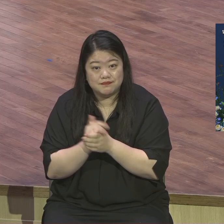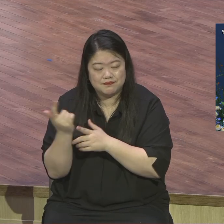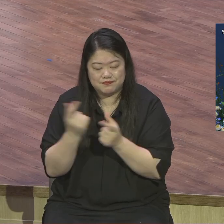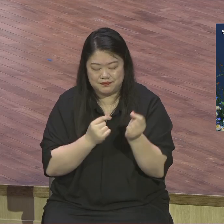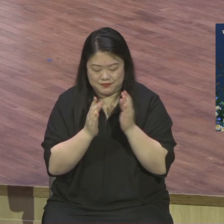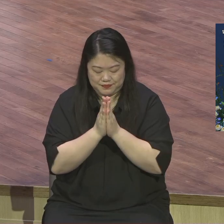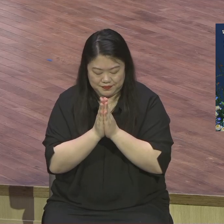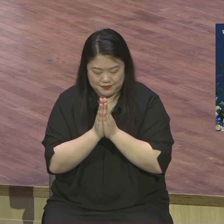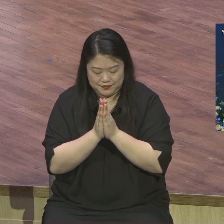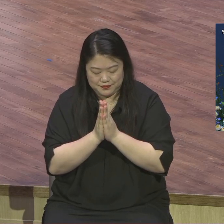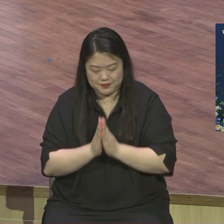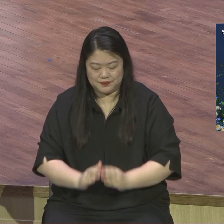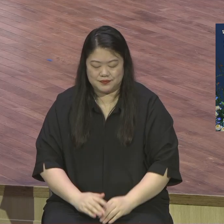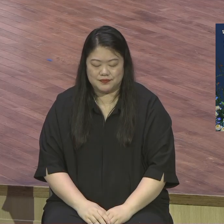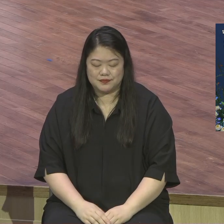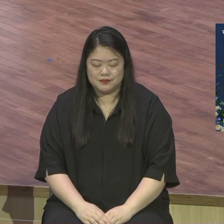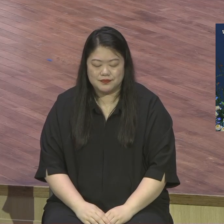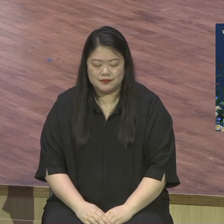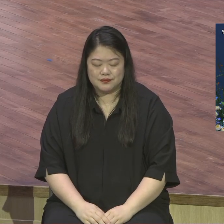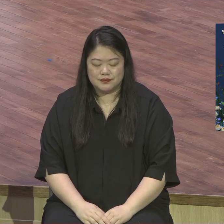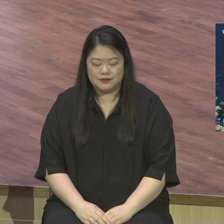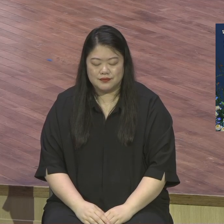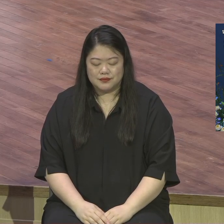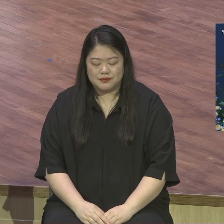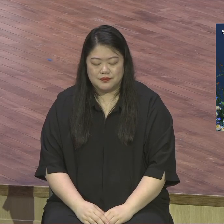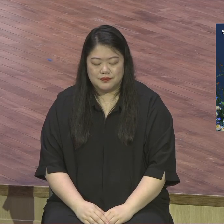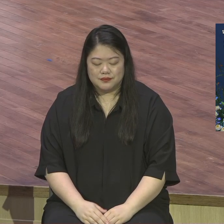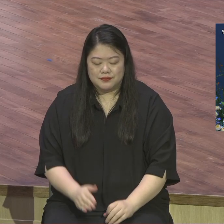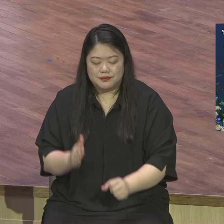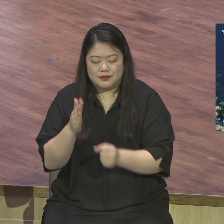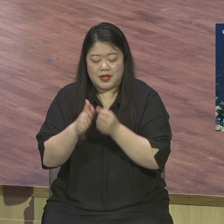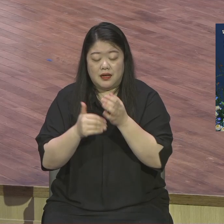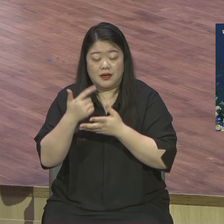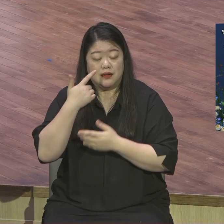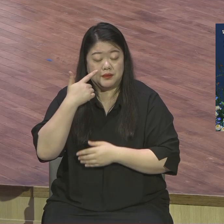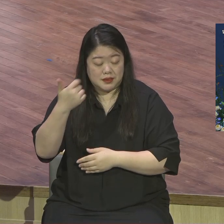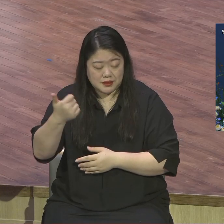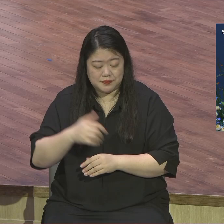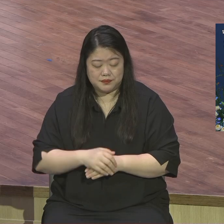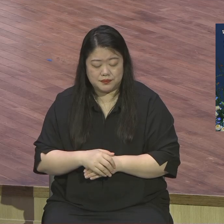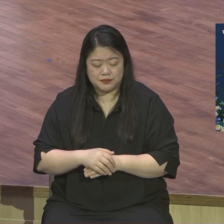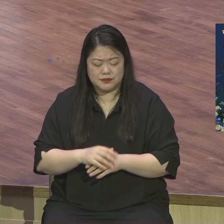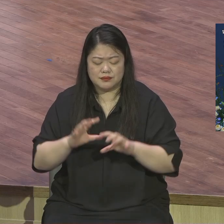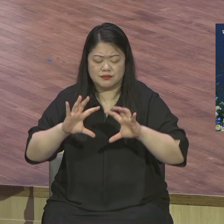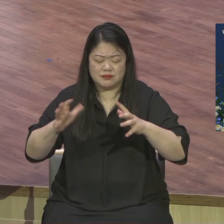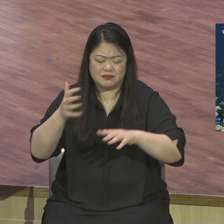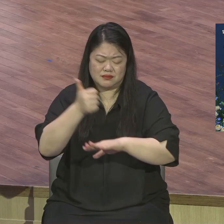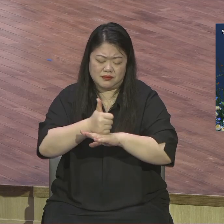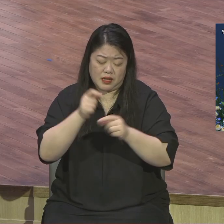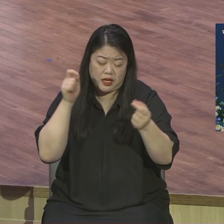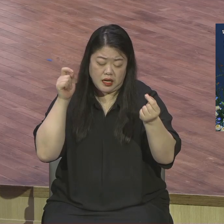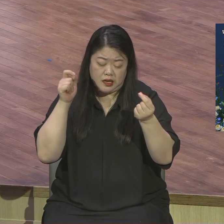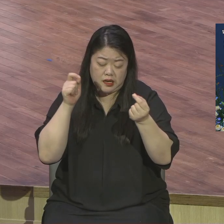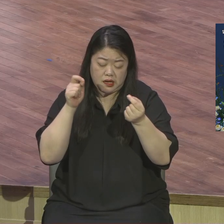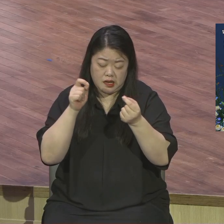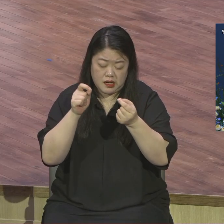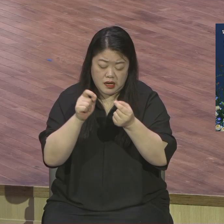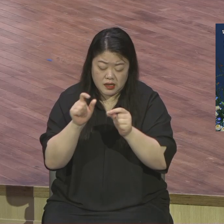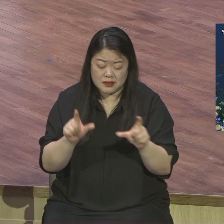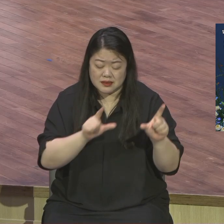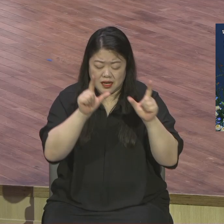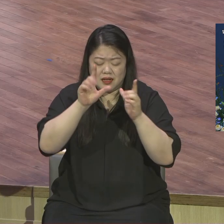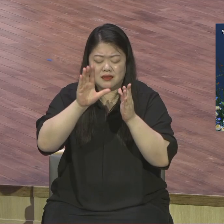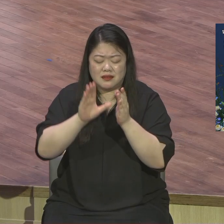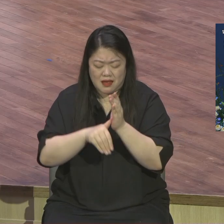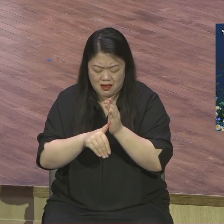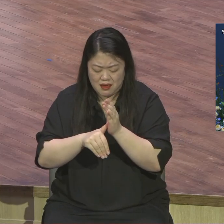아버지 하나님 우리 여운교회의 성도들 말세의 지말에 살아가고 있는 이 삶의 지혜를